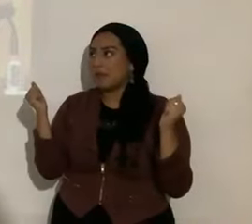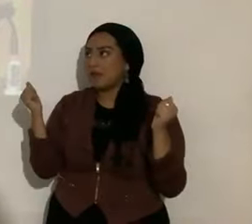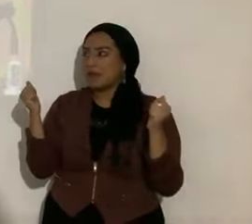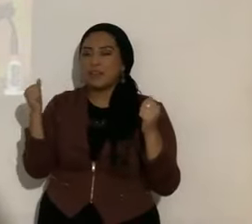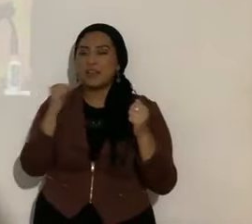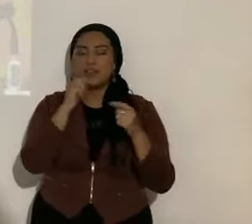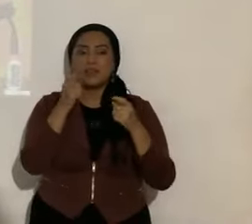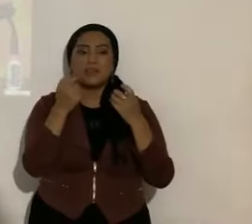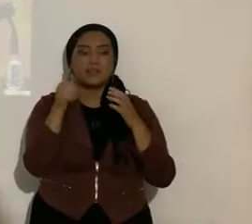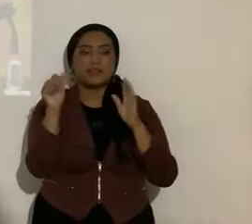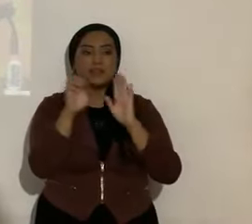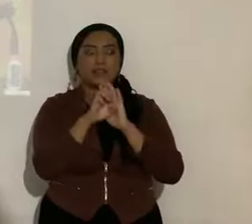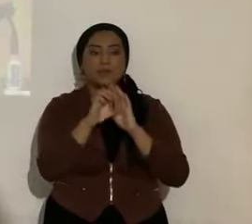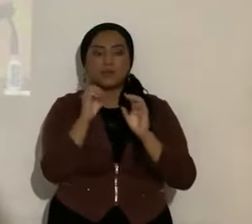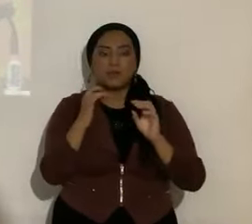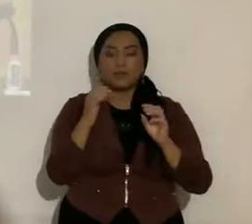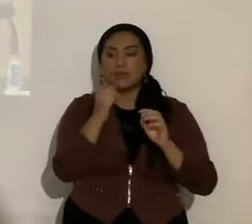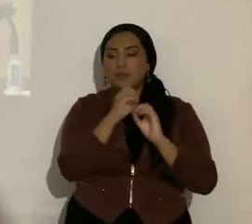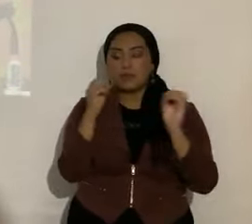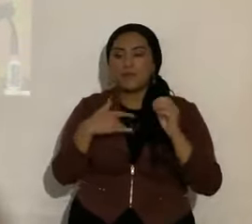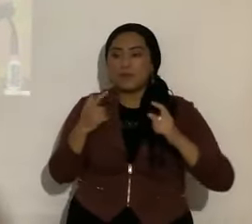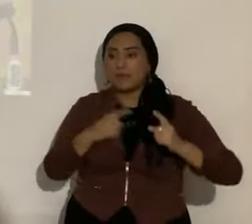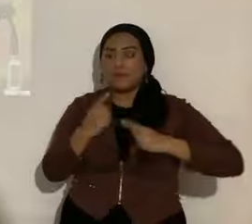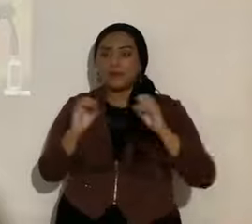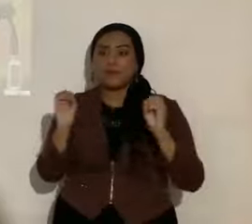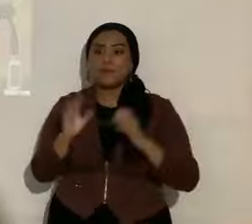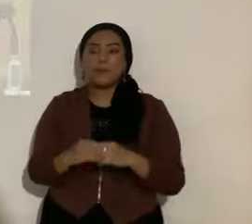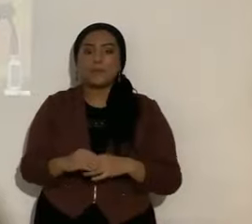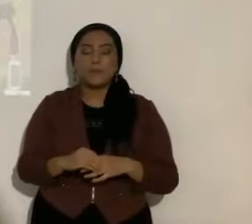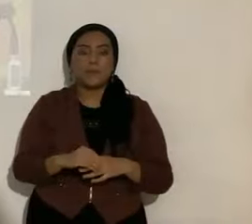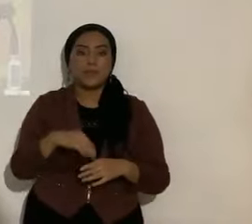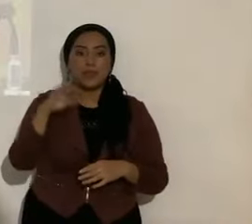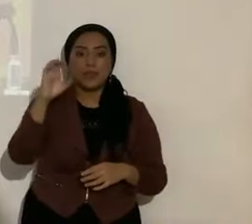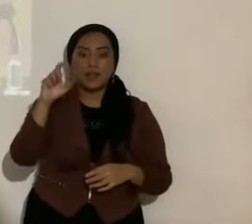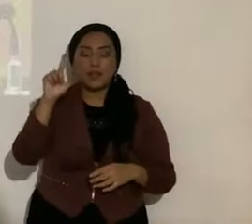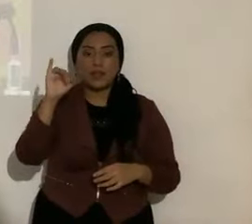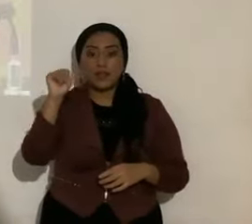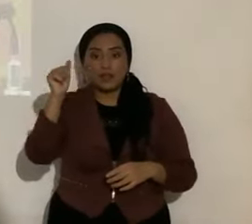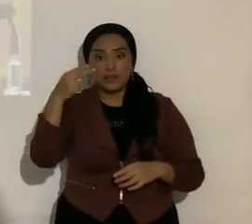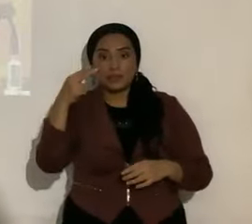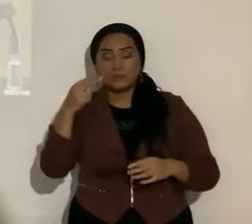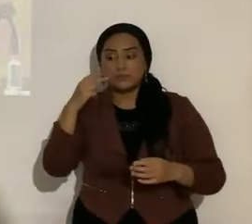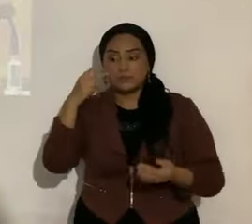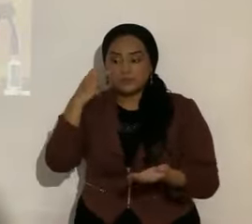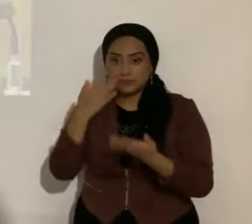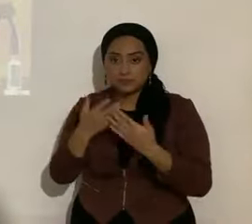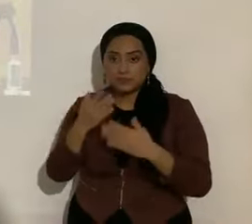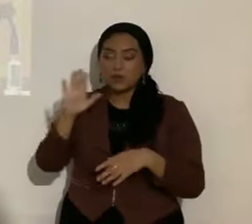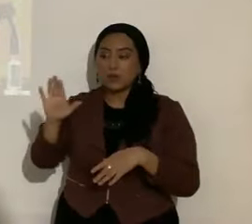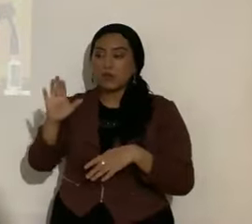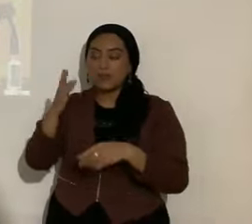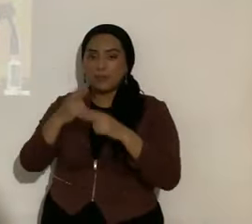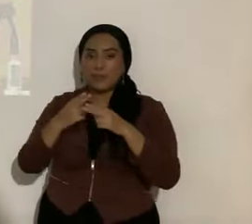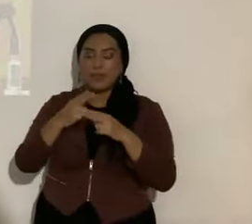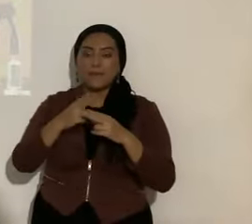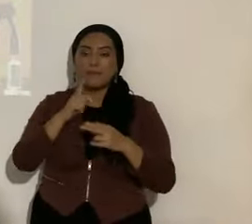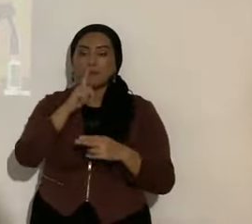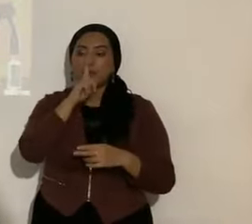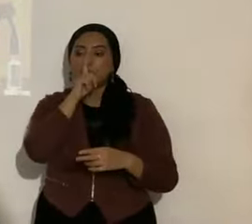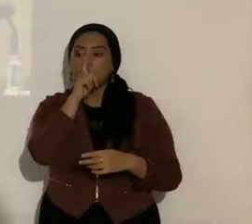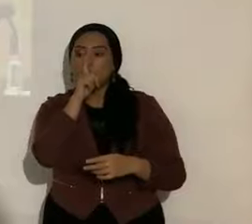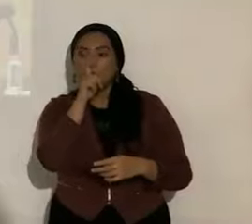quiero poner ningún ejemplo, no quiero que nadie se sienta ofendido, pero Elías dio testimonio que su nombre era así, que